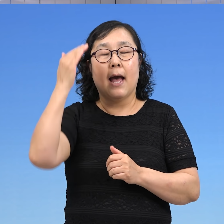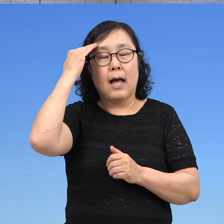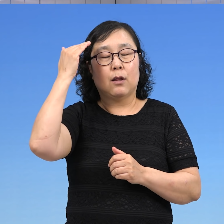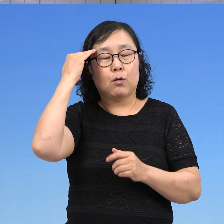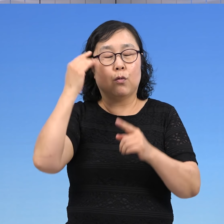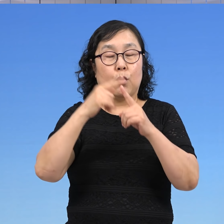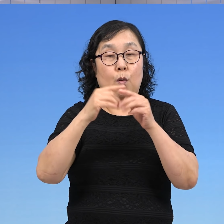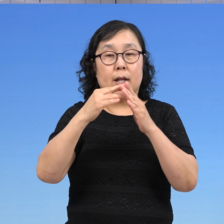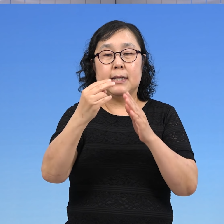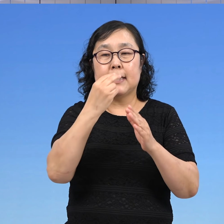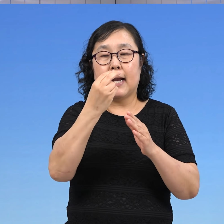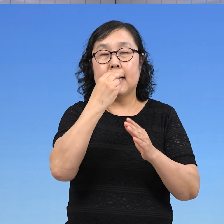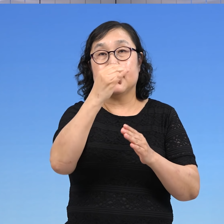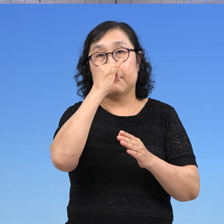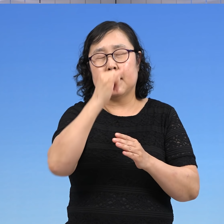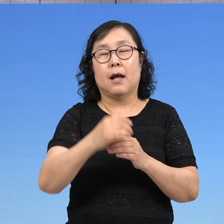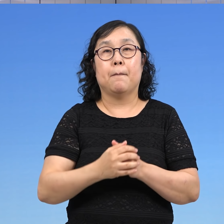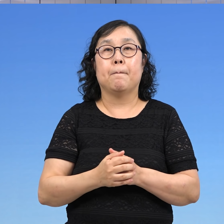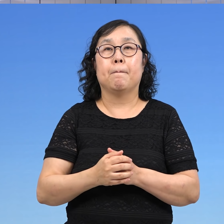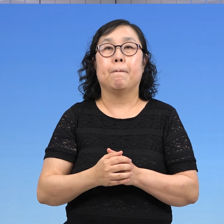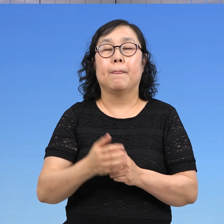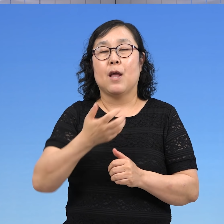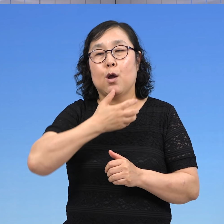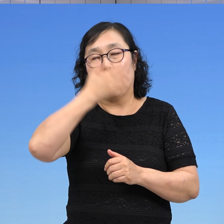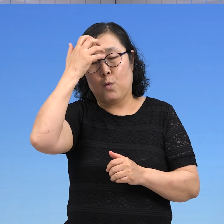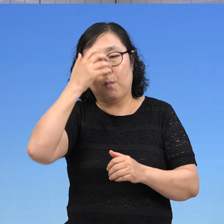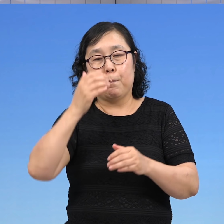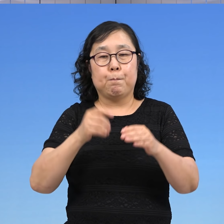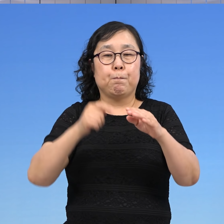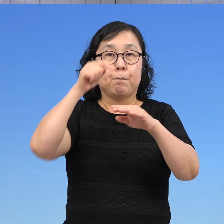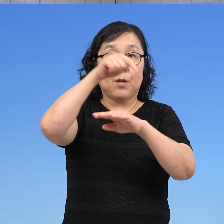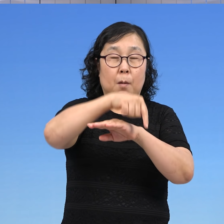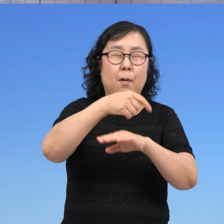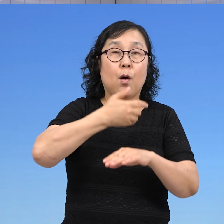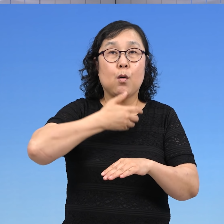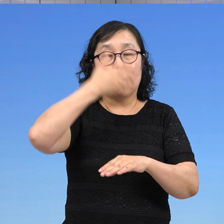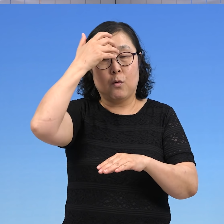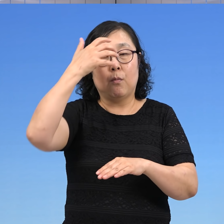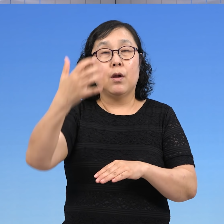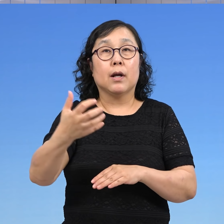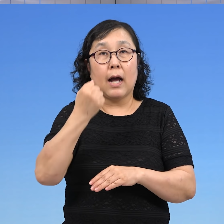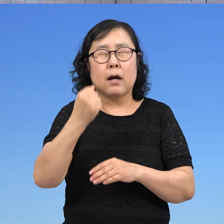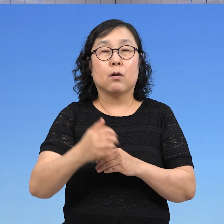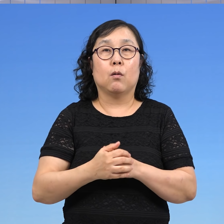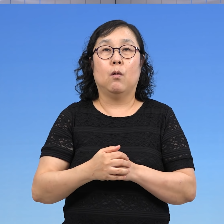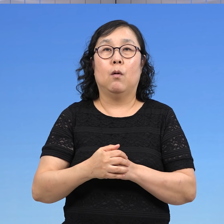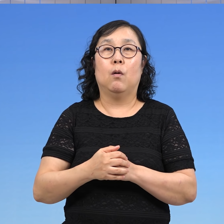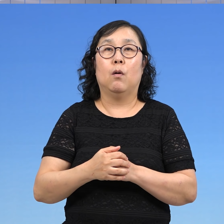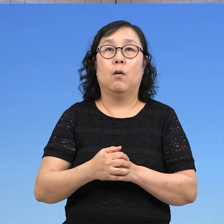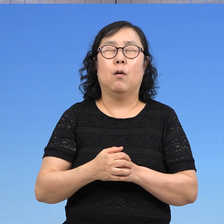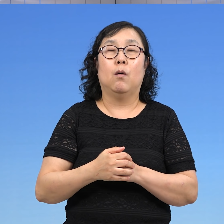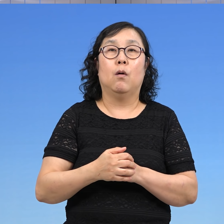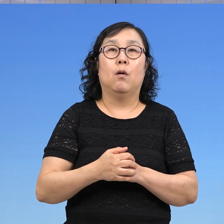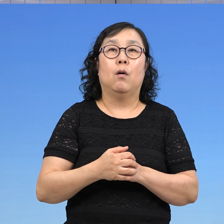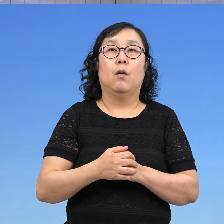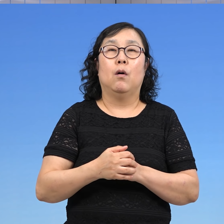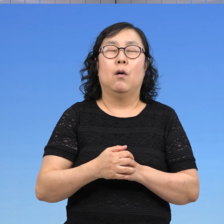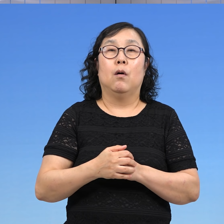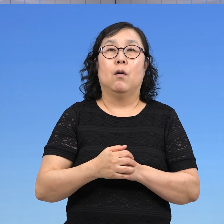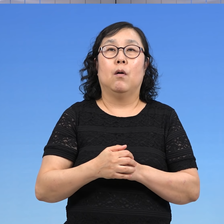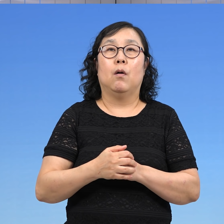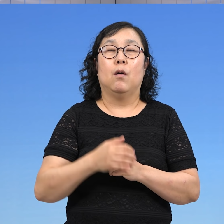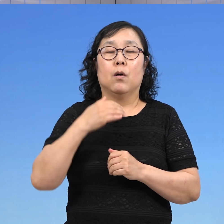여러 우리 한국의 살아 있습니다 희망이 있습니다 꿈 너머 꿈을 품고 받은 보고 흘려보내기 원하시는